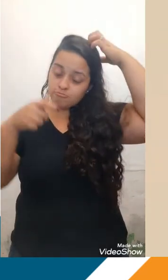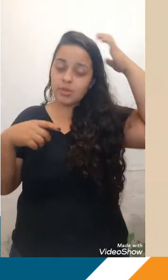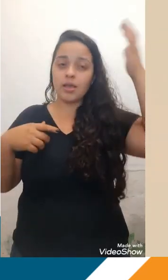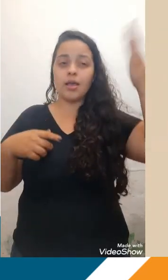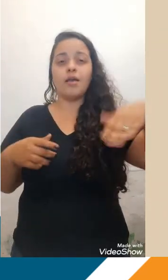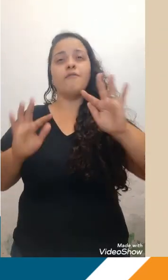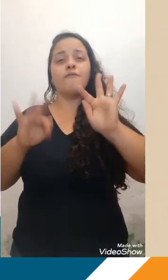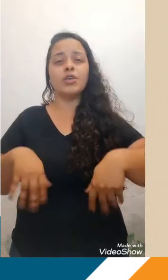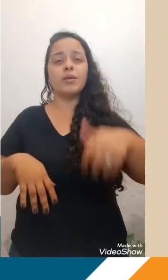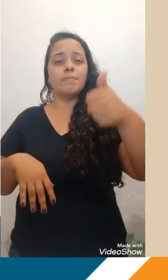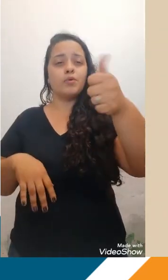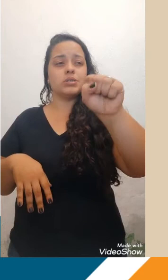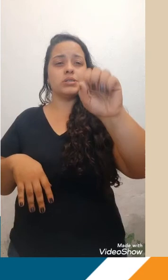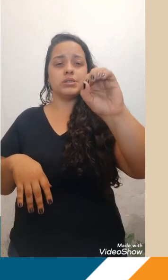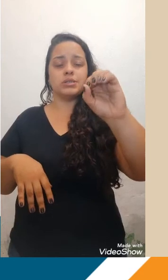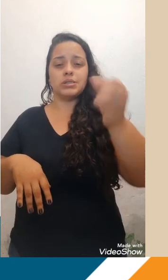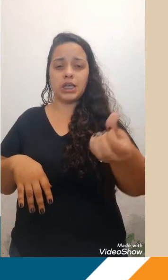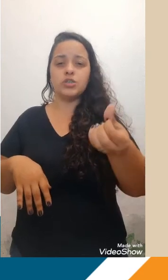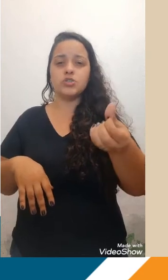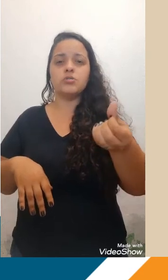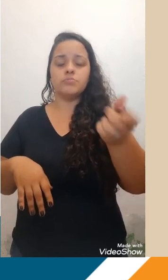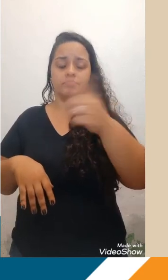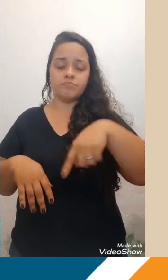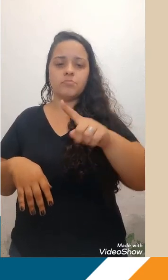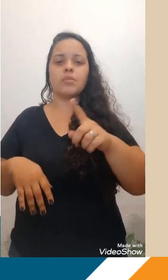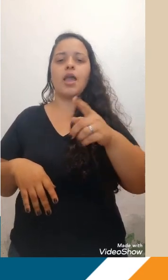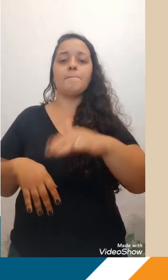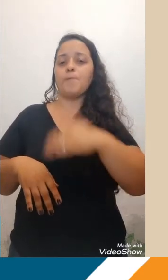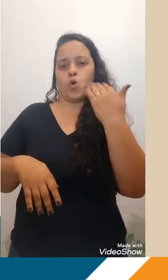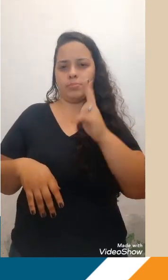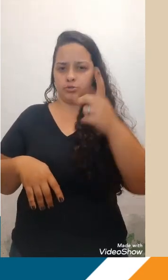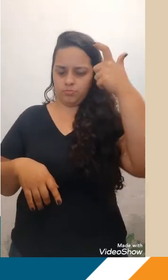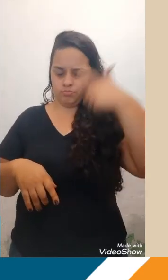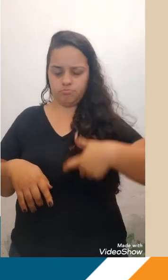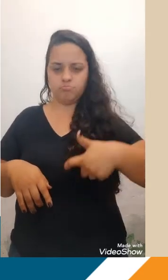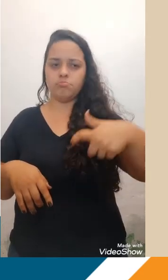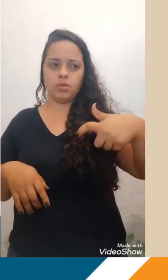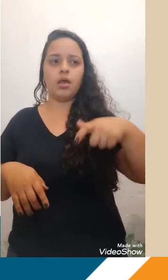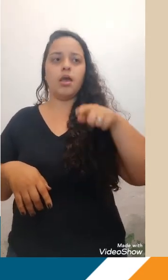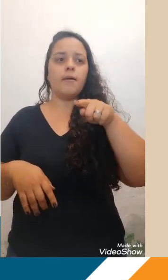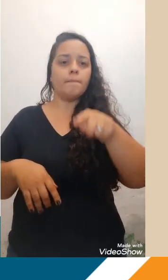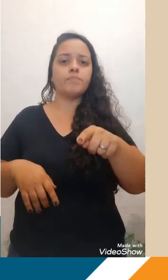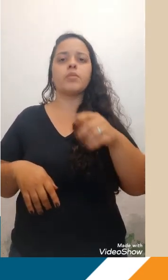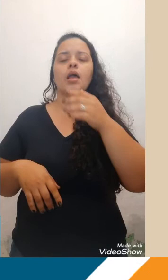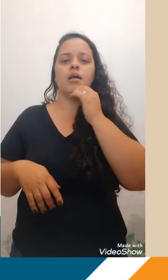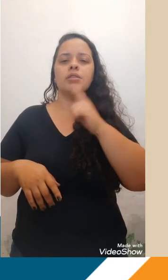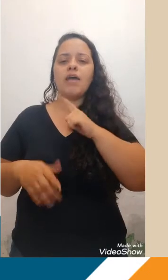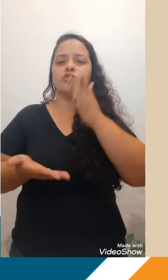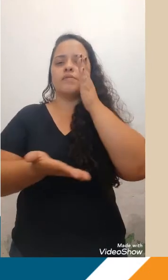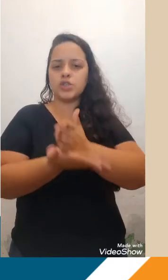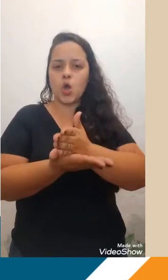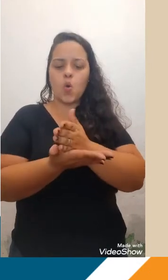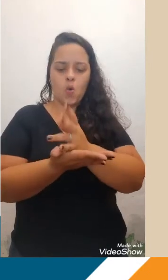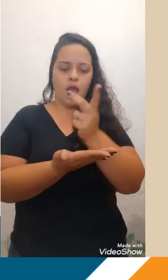fim no ano de 1806, quando Dessalines foi traído e morto. Com a morte de Dessalines, houve uma